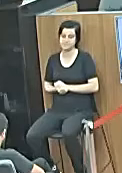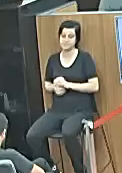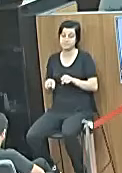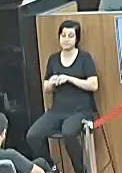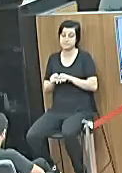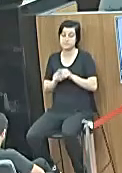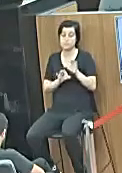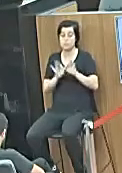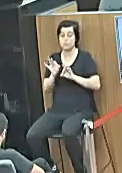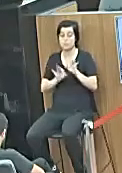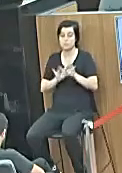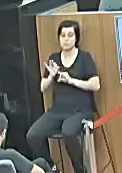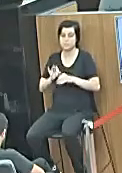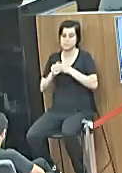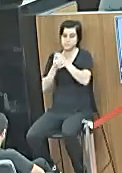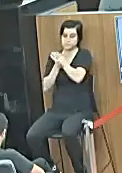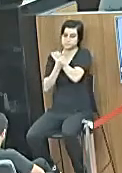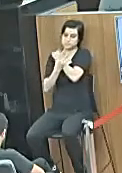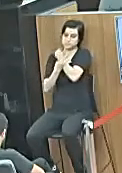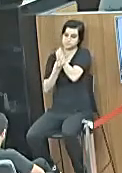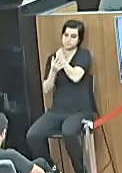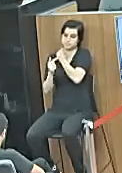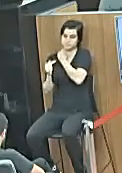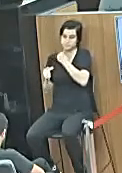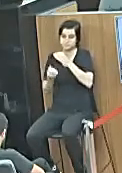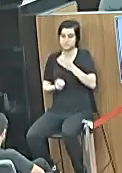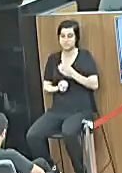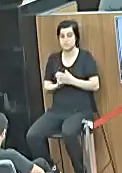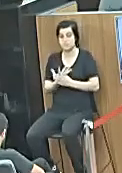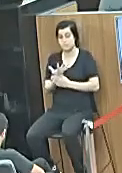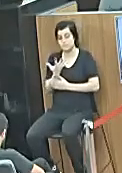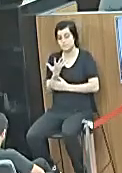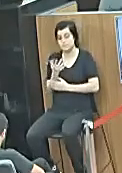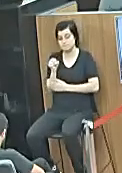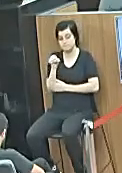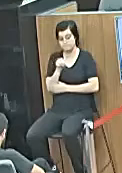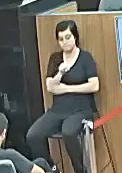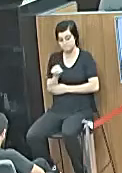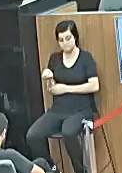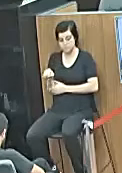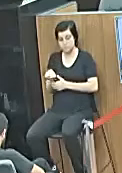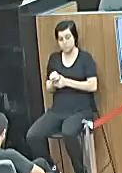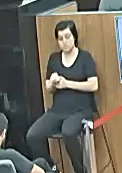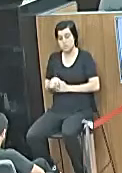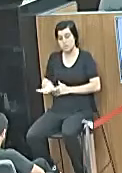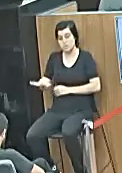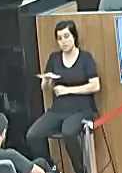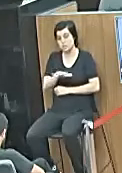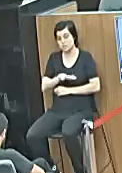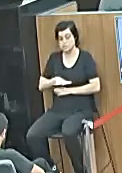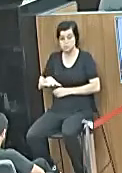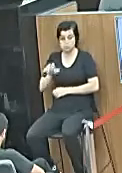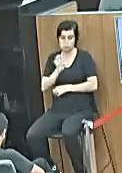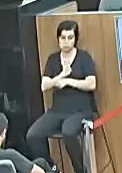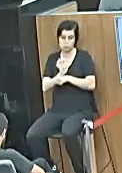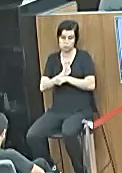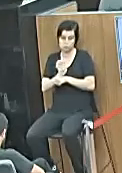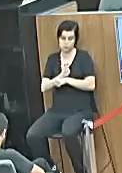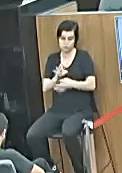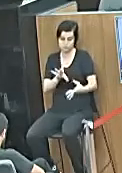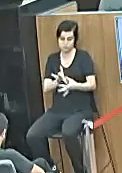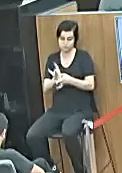147 para apoiar a criação de rampas nas 12 mesorregiões do estado em parceria com a iniciativa